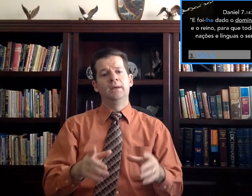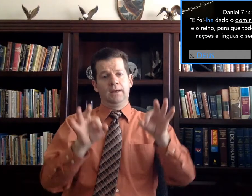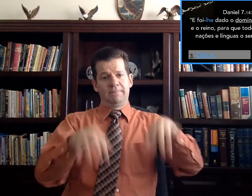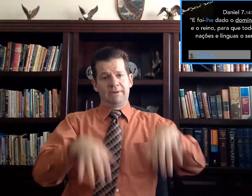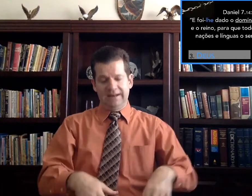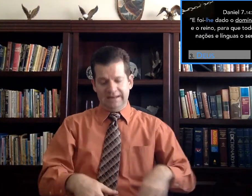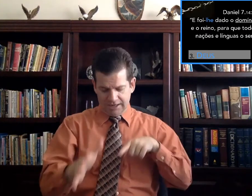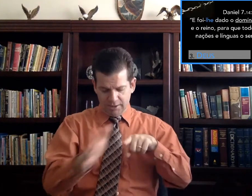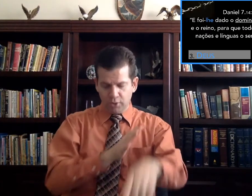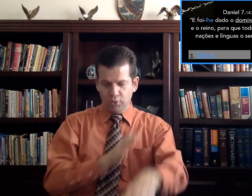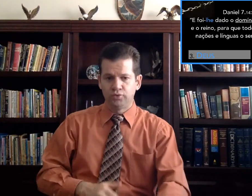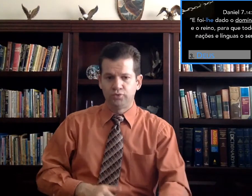Para finalizar, eu pergunto: